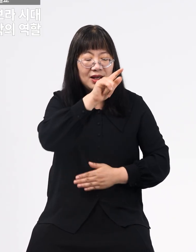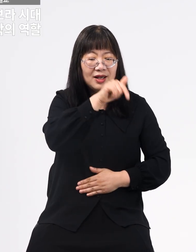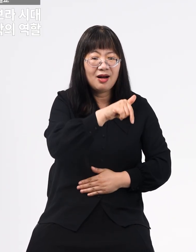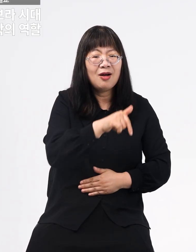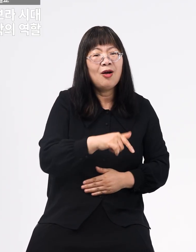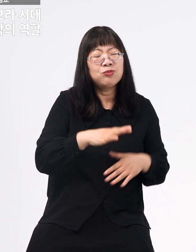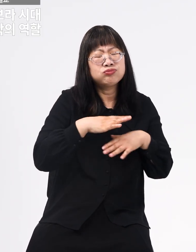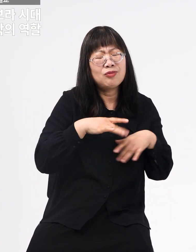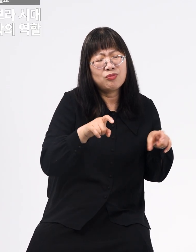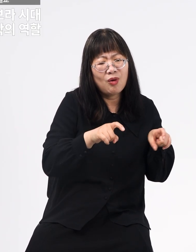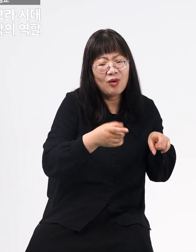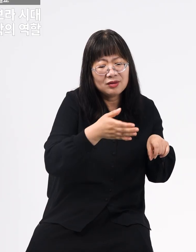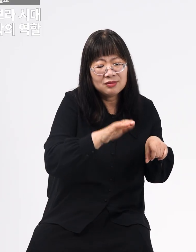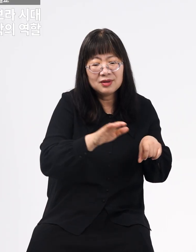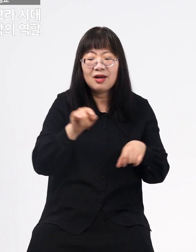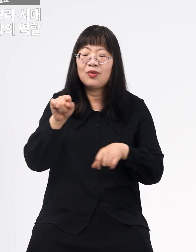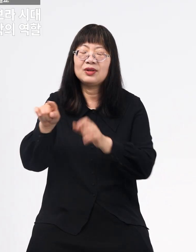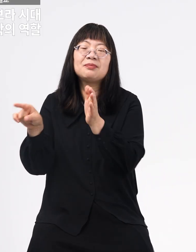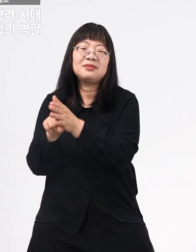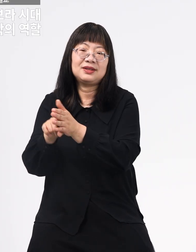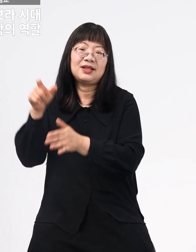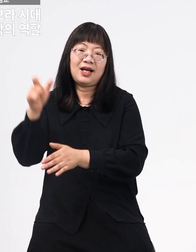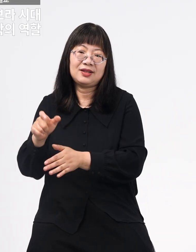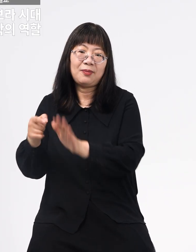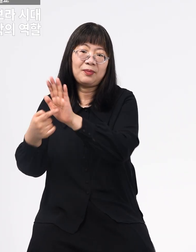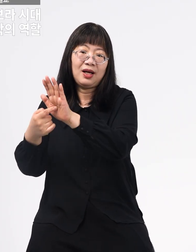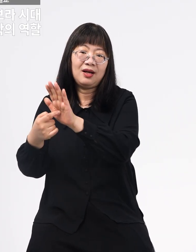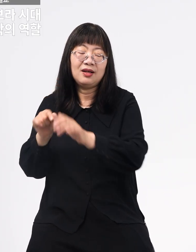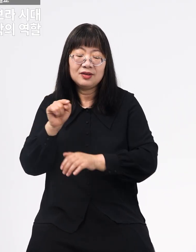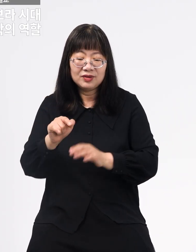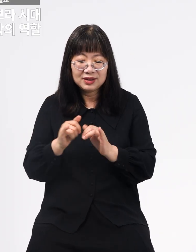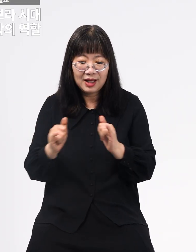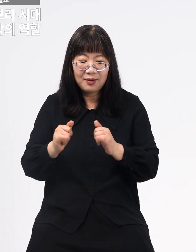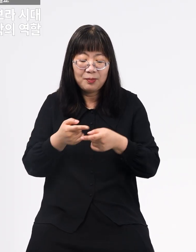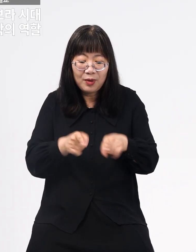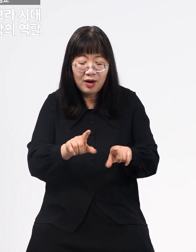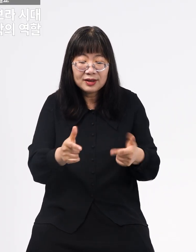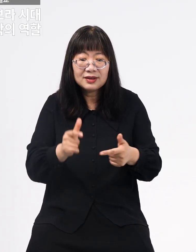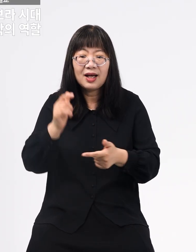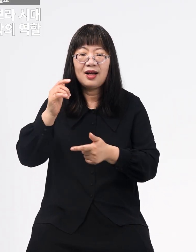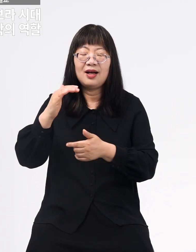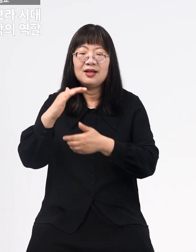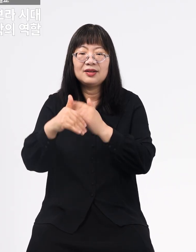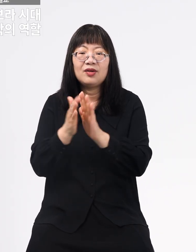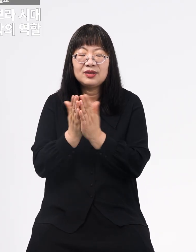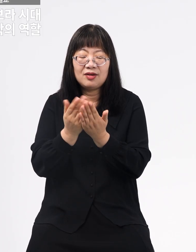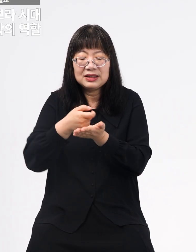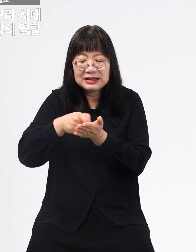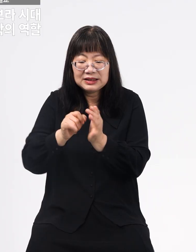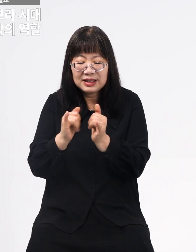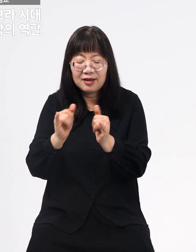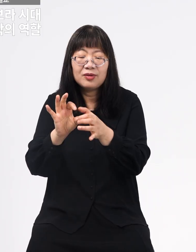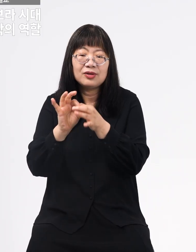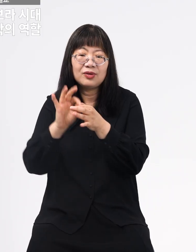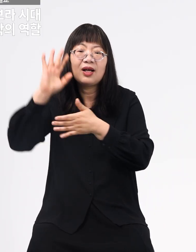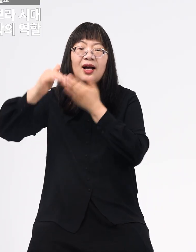이건 사람의 평가가 아니라 성경 기자의 손을 통해 하나님이 평가하신